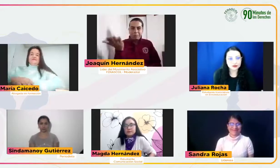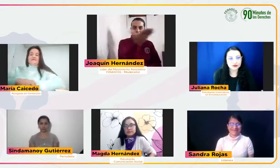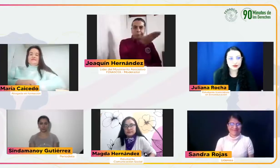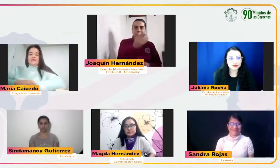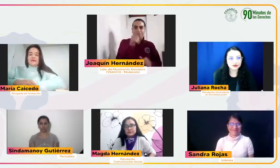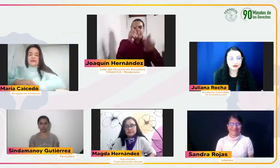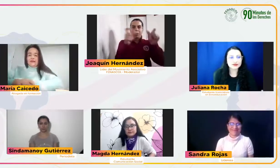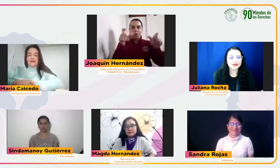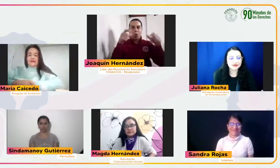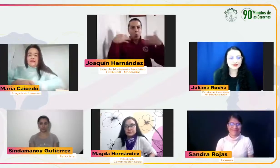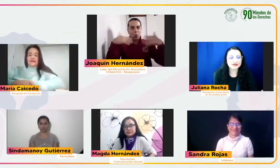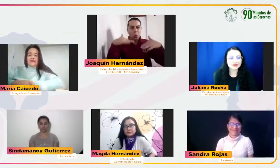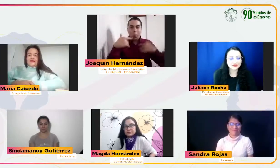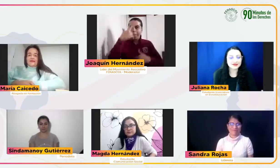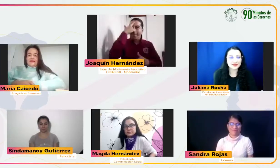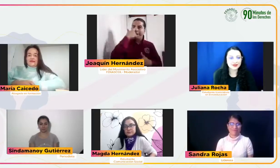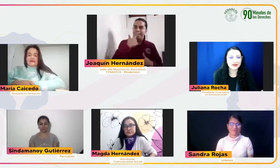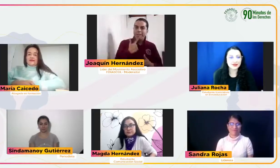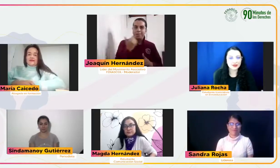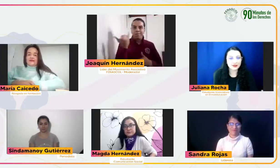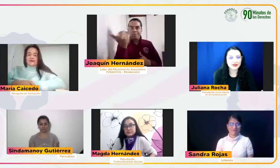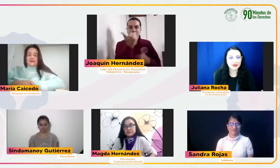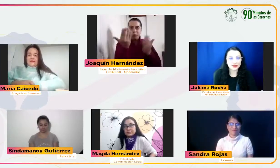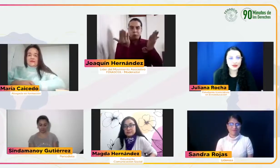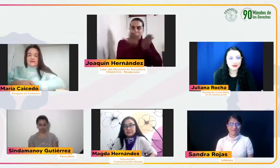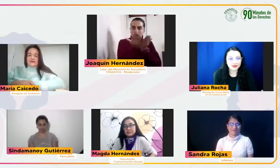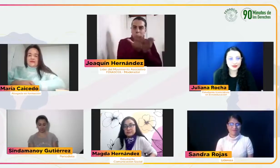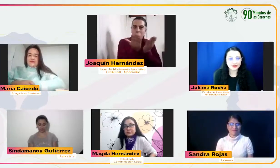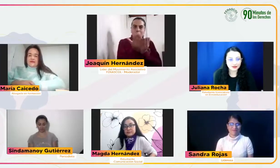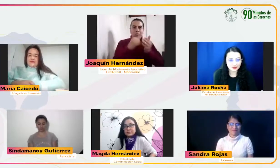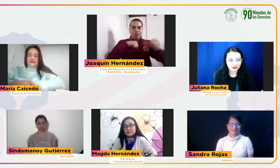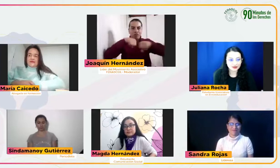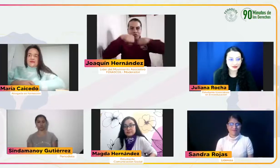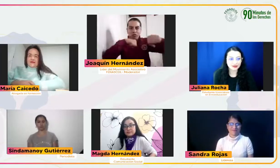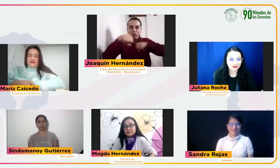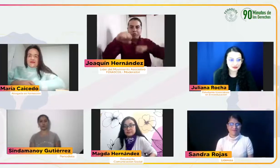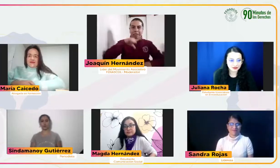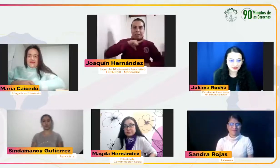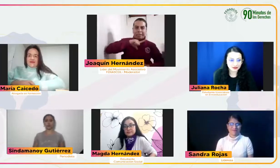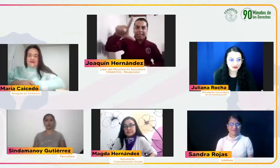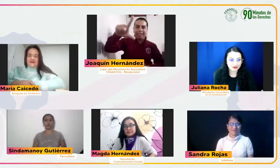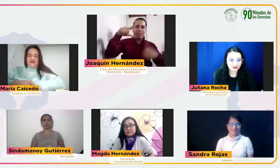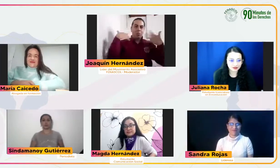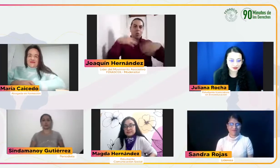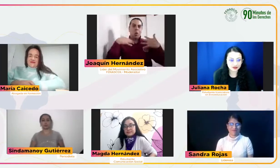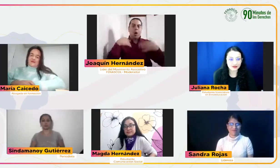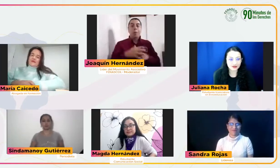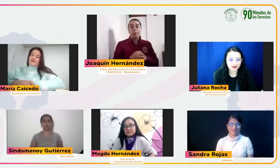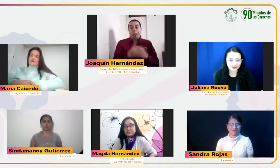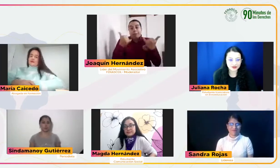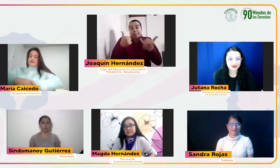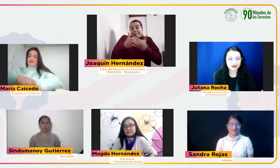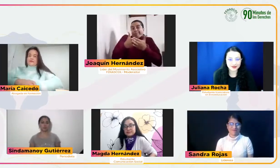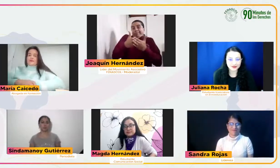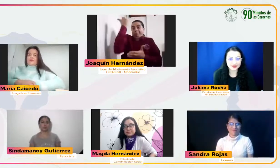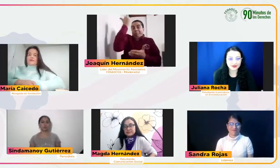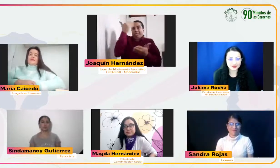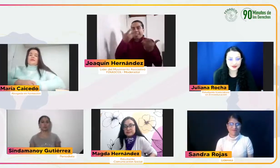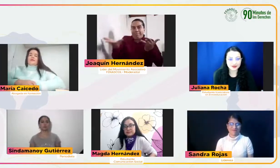Muy bien, perfecto, muy contentos de estar en este escenario con tan altos perfiles en cuanto a la gestión